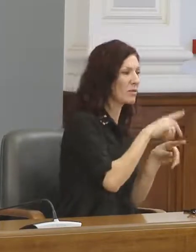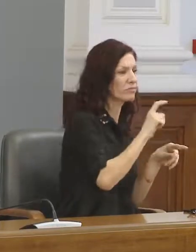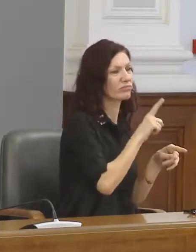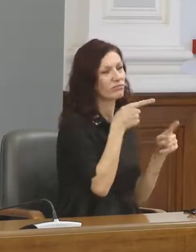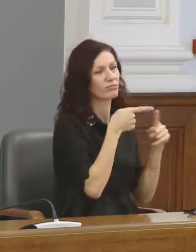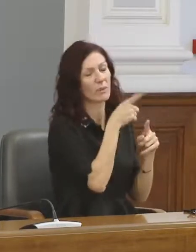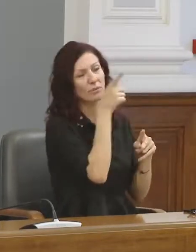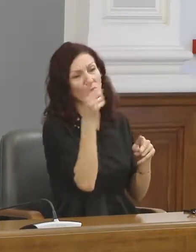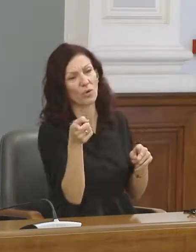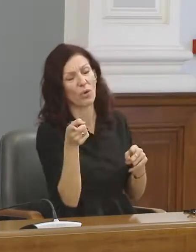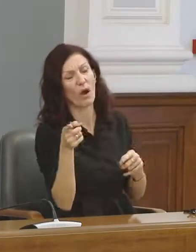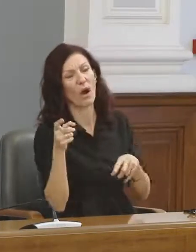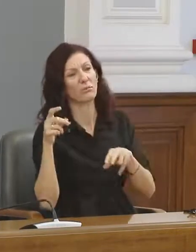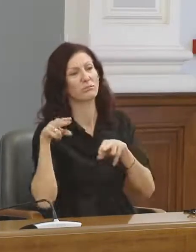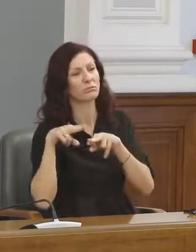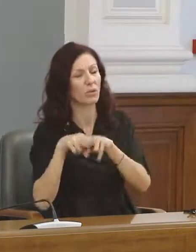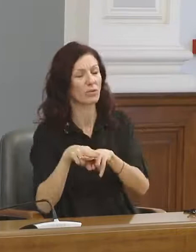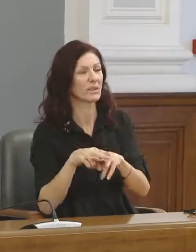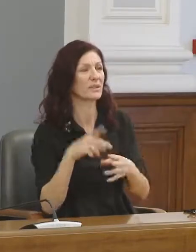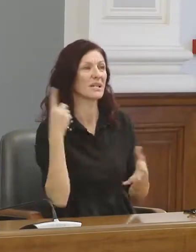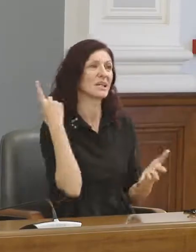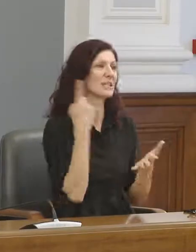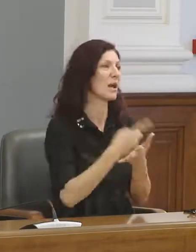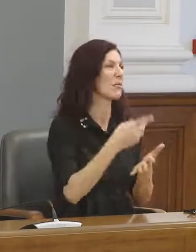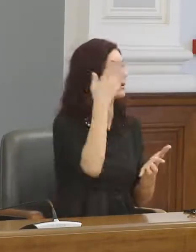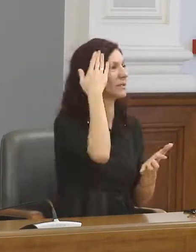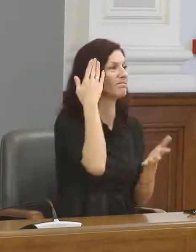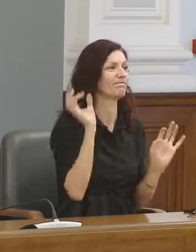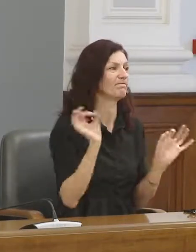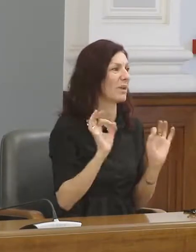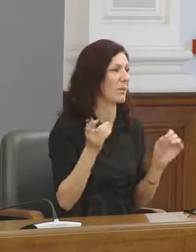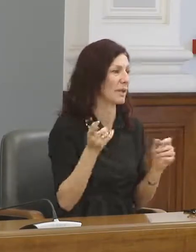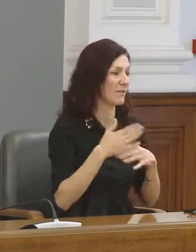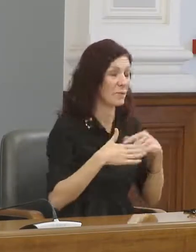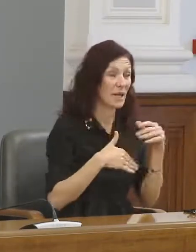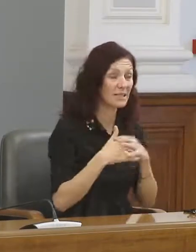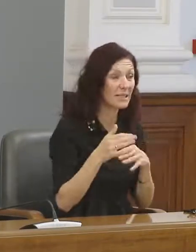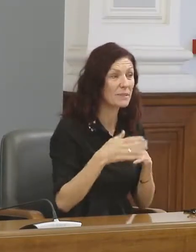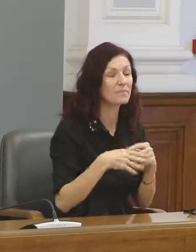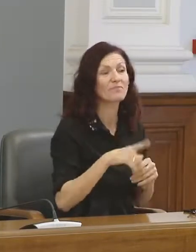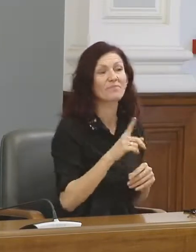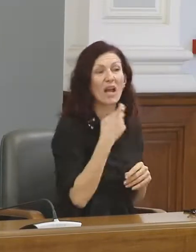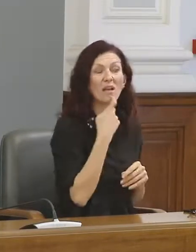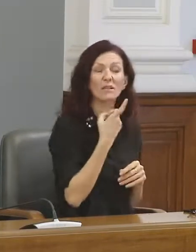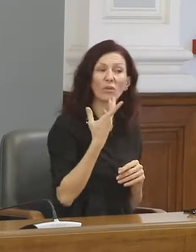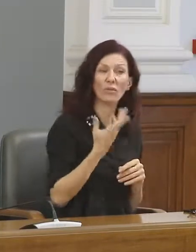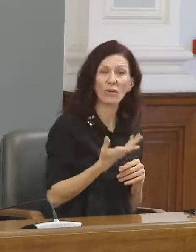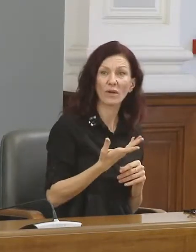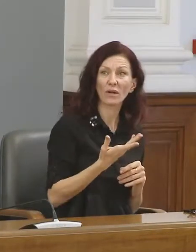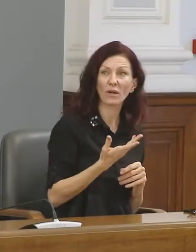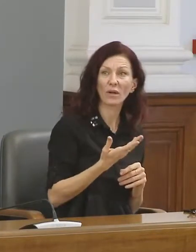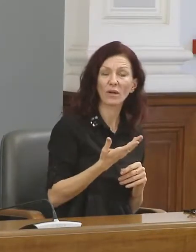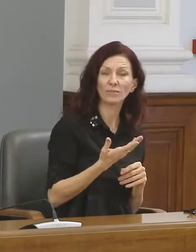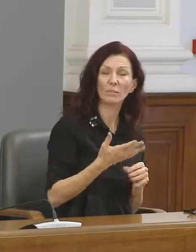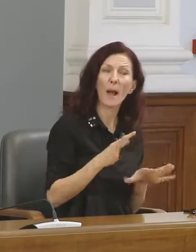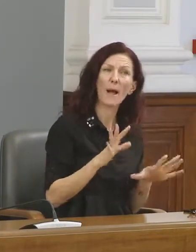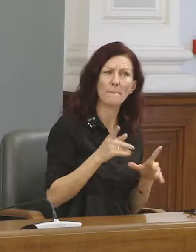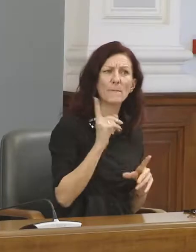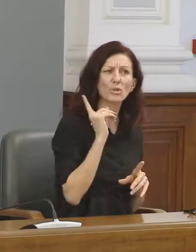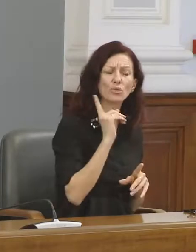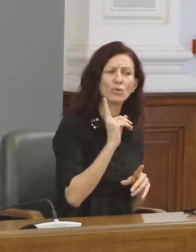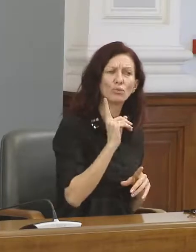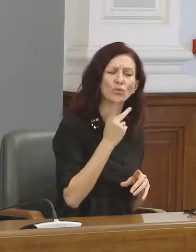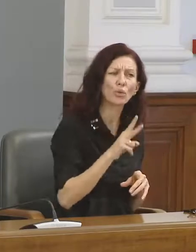с заповед на министъра. Това няма как да се случи. И за това, между другото, трябва да ви кажа,